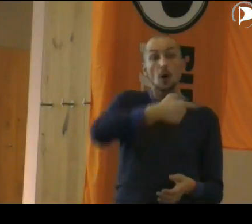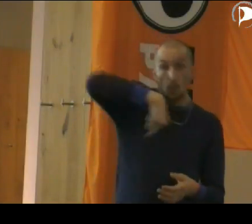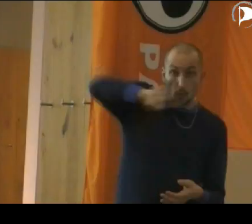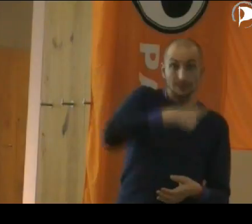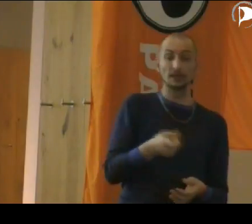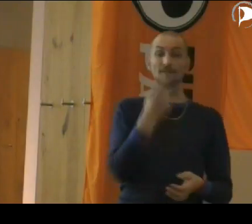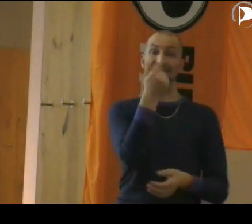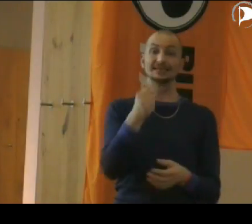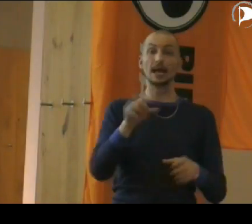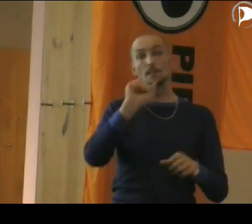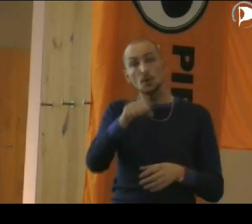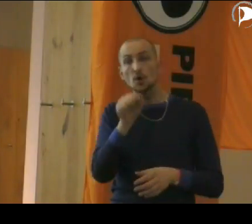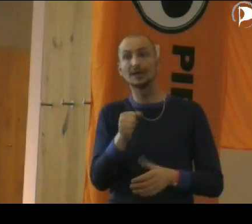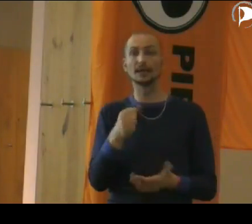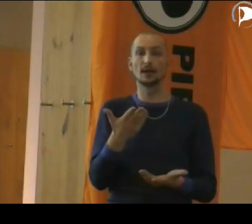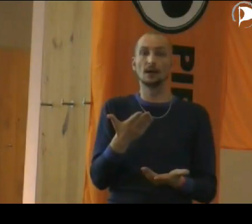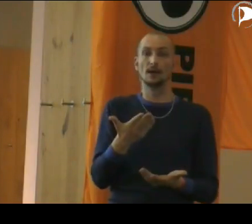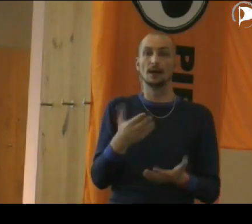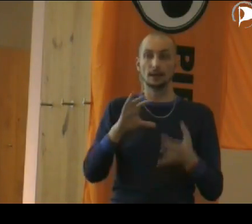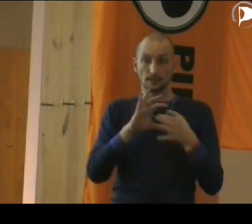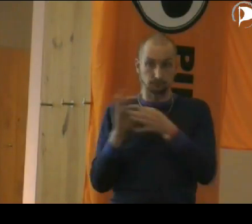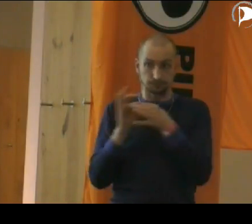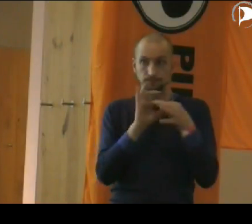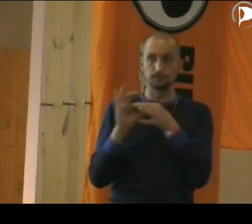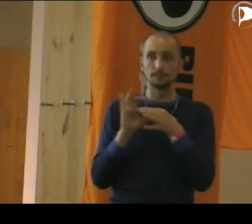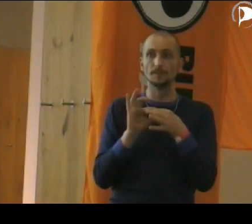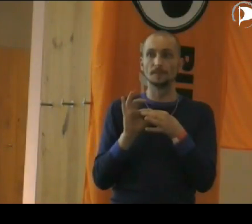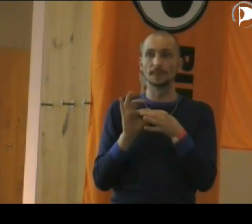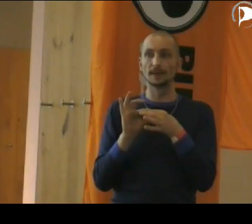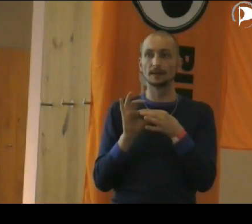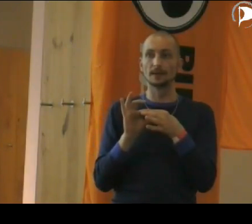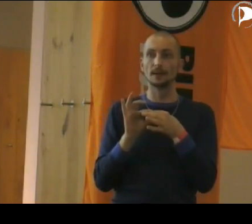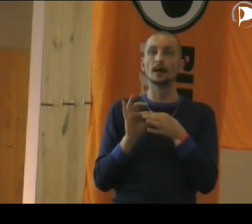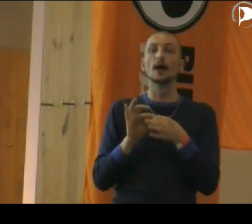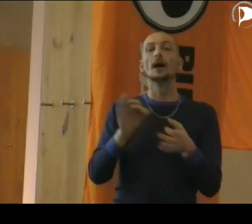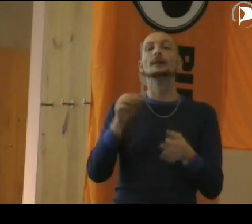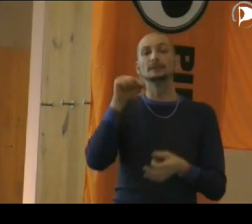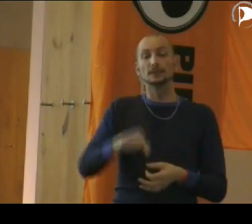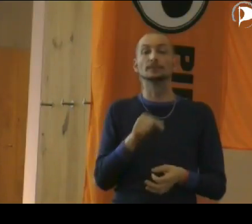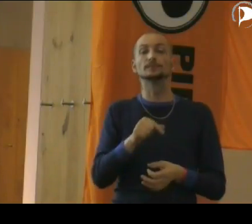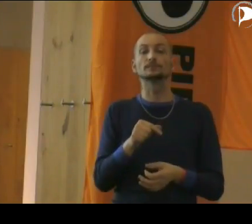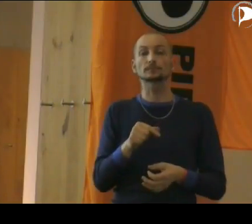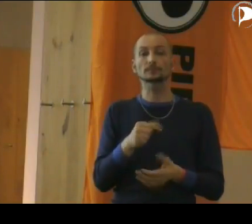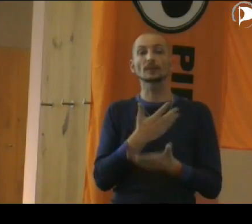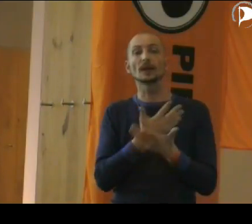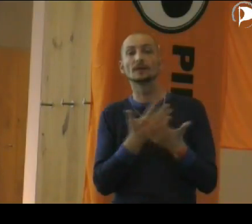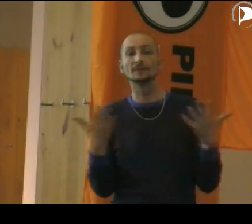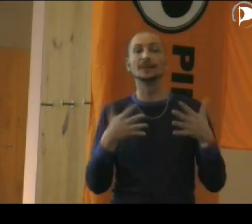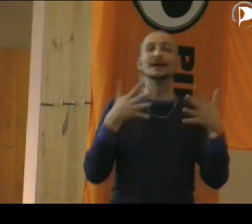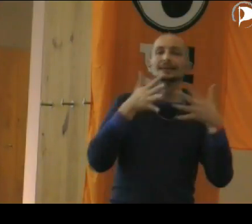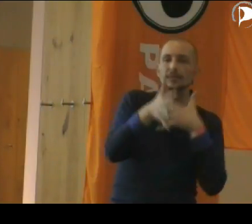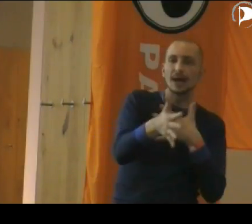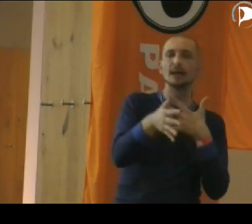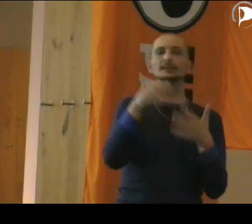möglichkeiten abhängen agent ist möchten wir unsere ideale von transparenz datenschutz